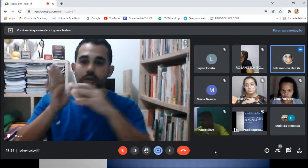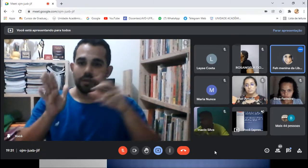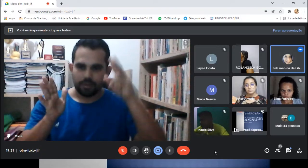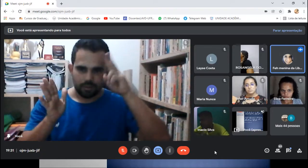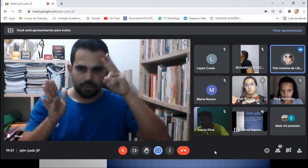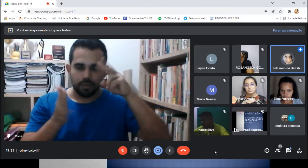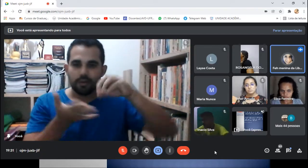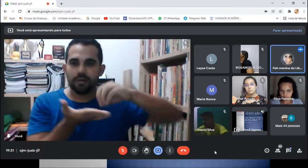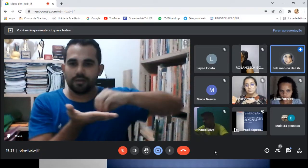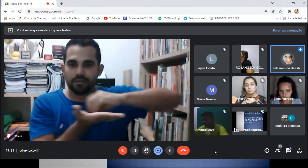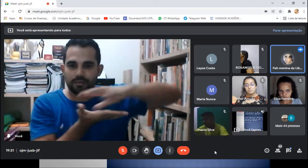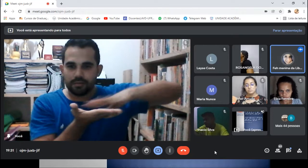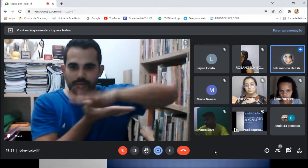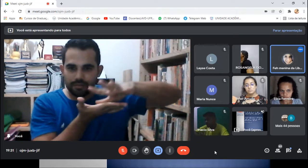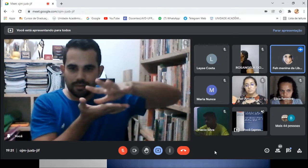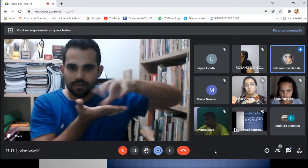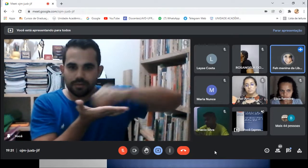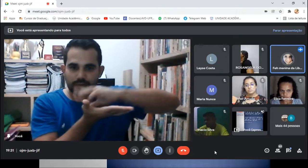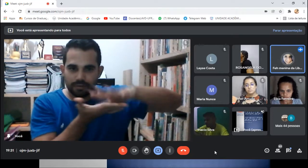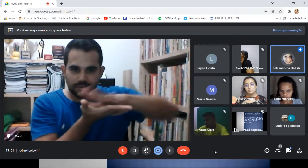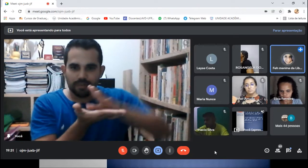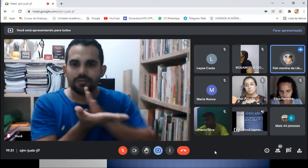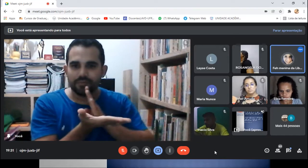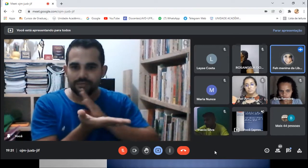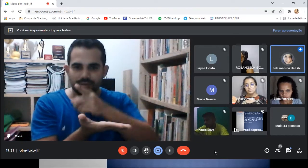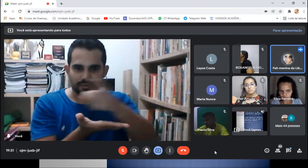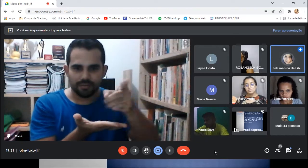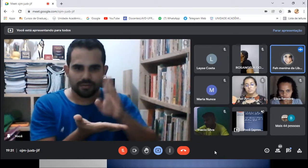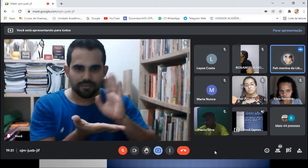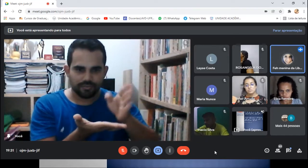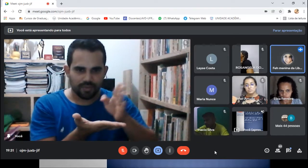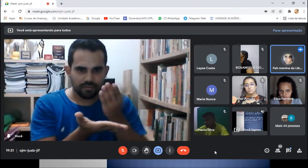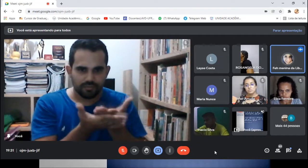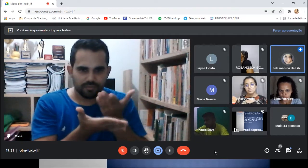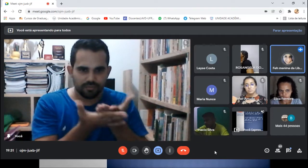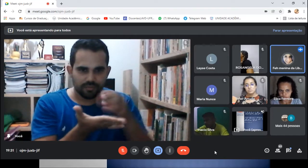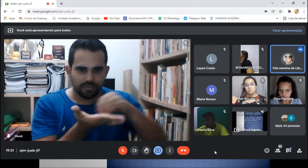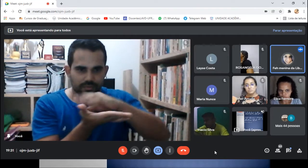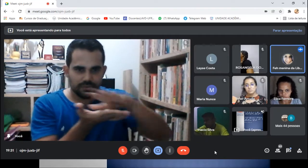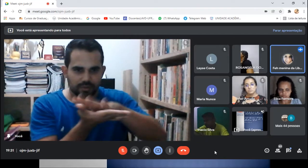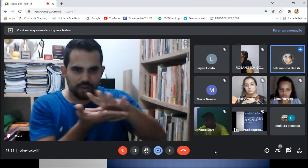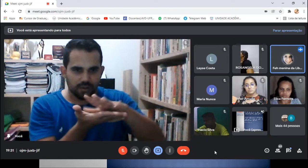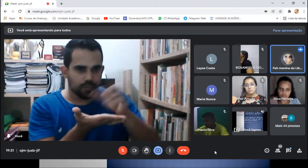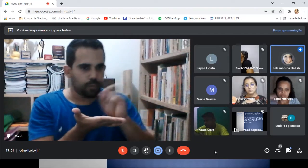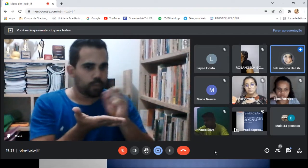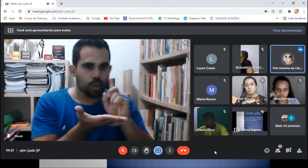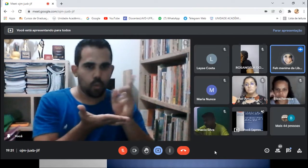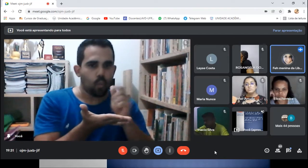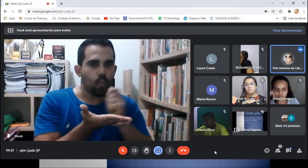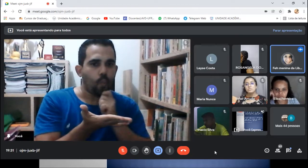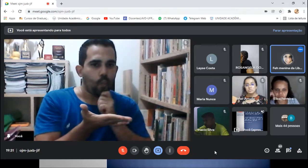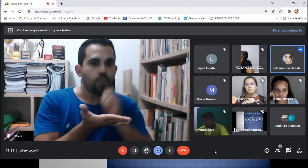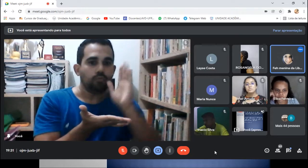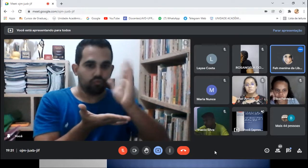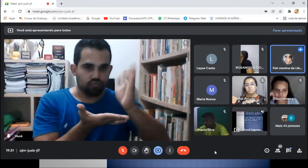Por que a gente fala símbolo? Se a gente lembrar, por exemplo, da escrita de sinais, vocês conhecem a escrita de sinais? Vocês já estudaram? Ou ainda